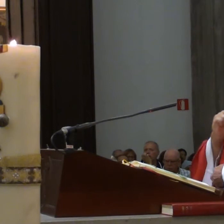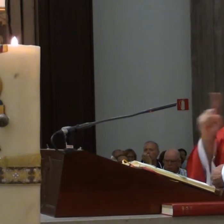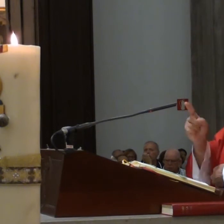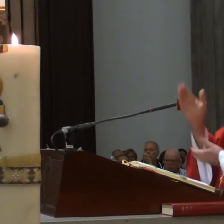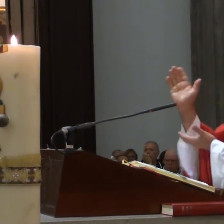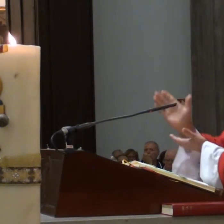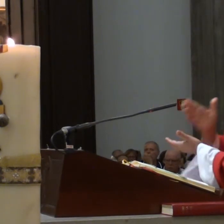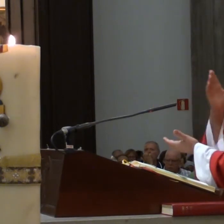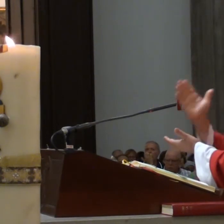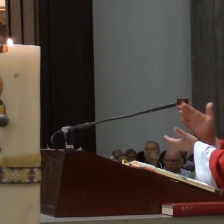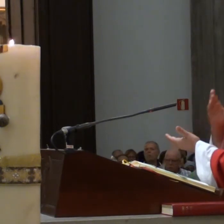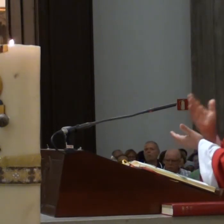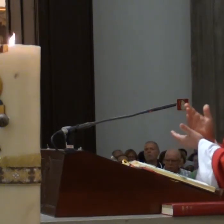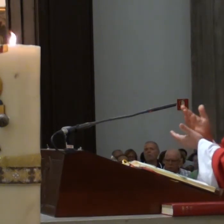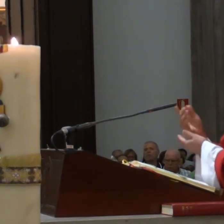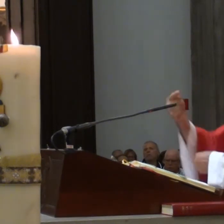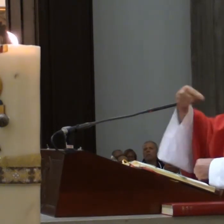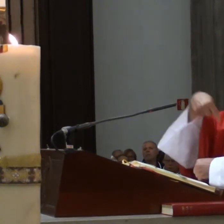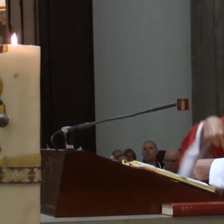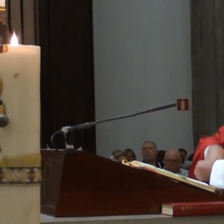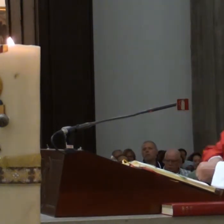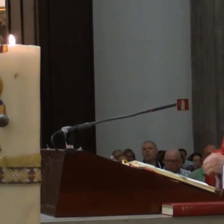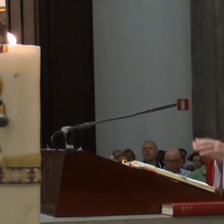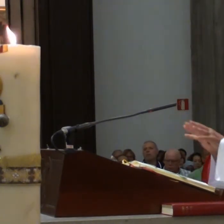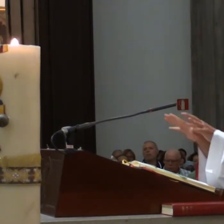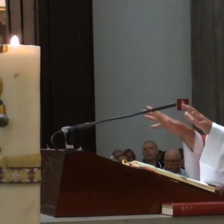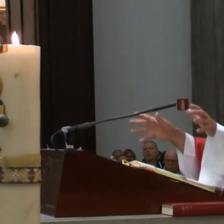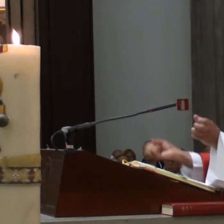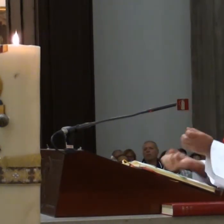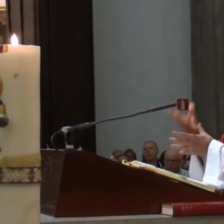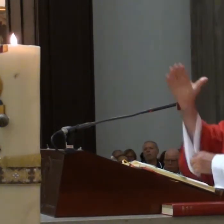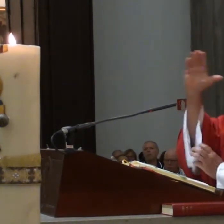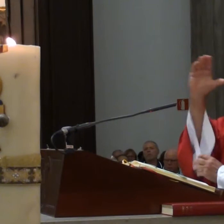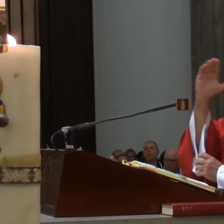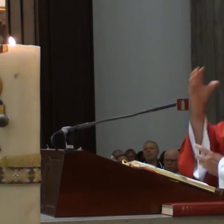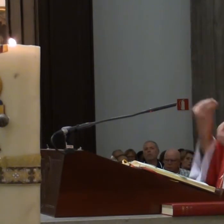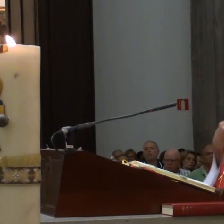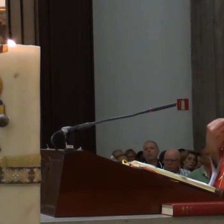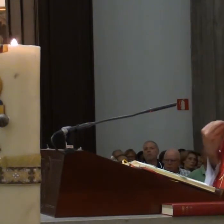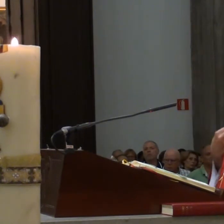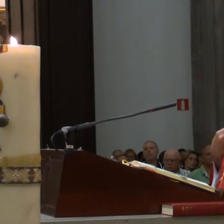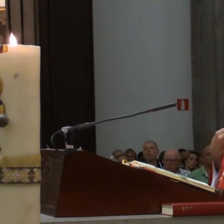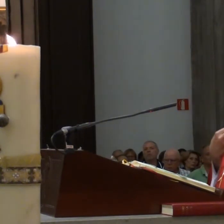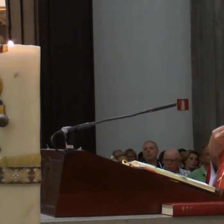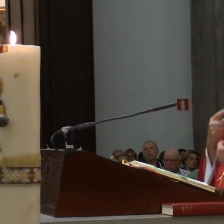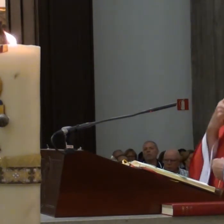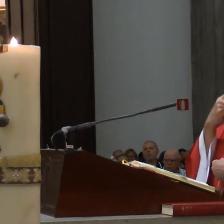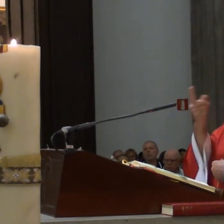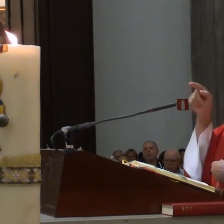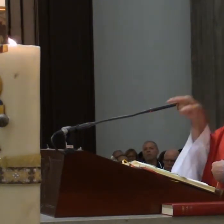como dice la escritura de sus entrañas manarán torrentes de agua